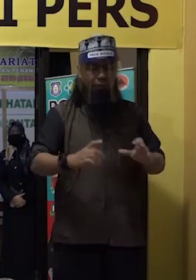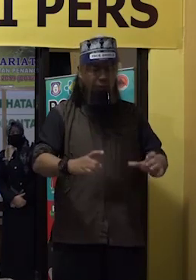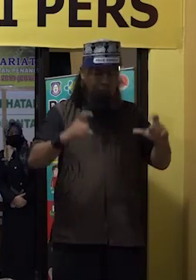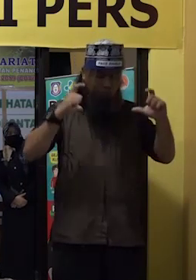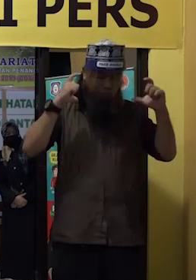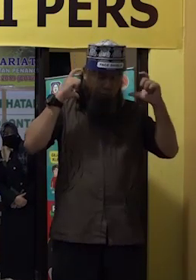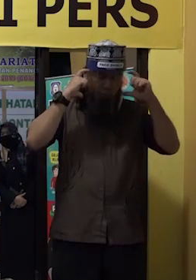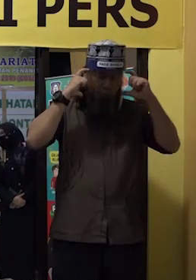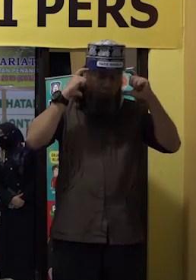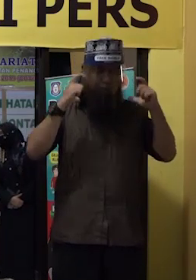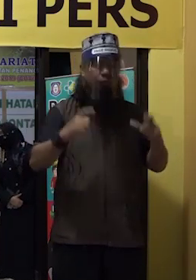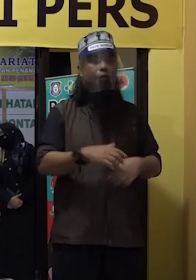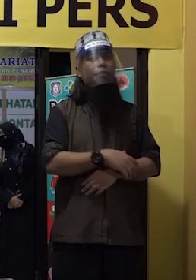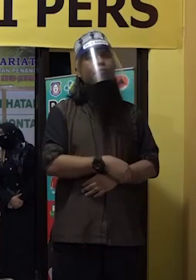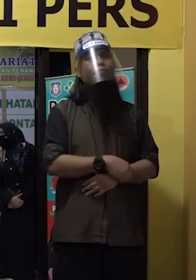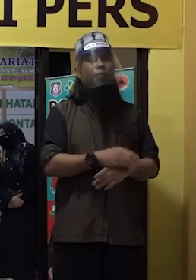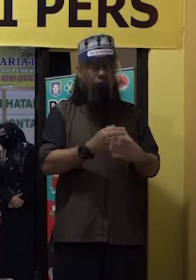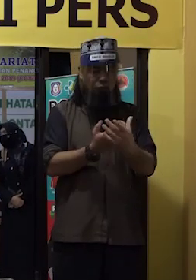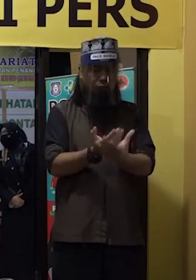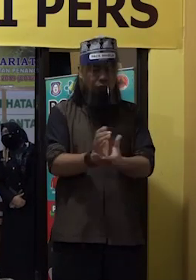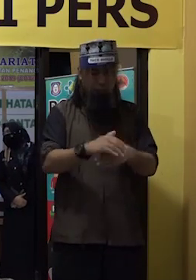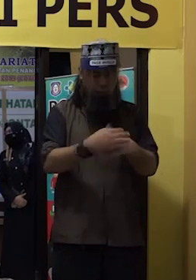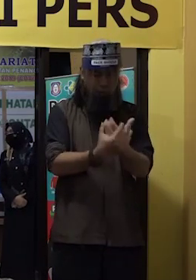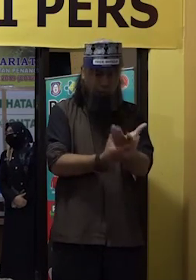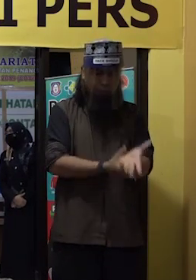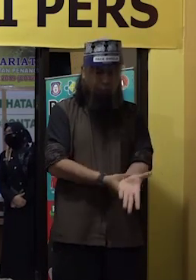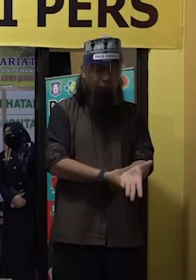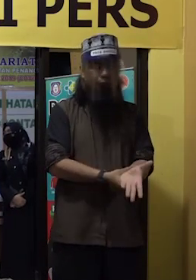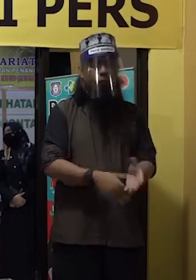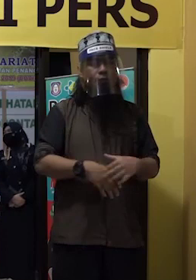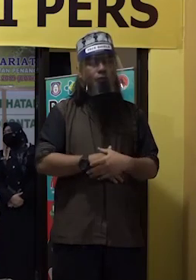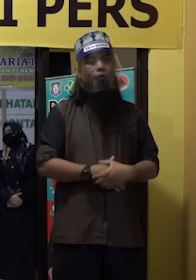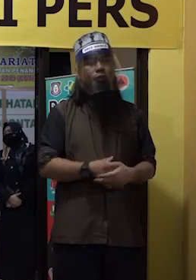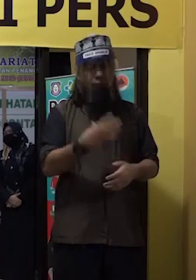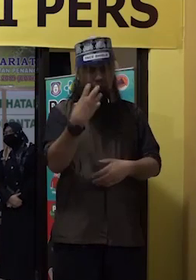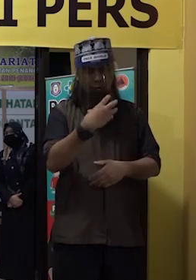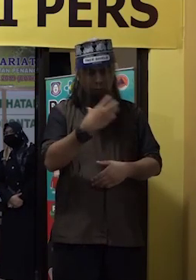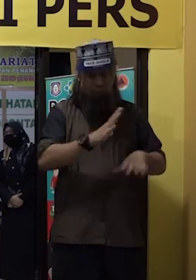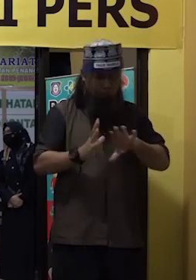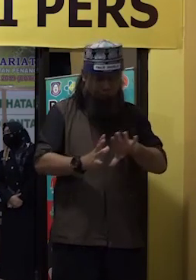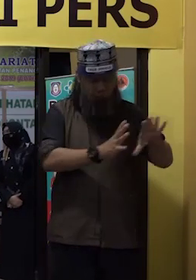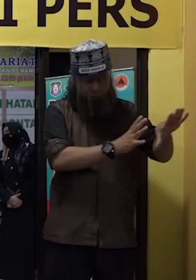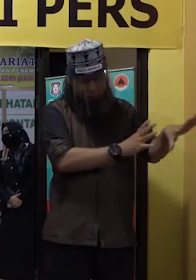melindungi diriku dan melindungi kita semua, sehingga kita terbebas dari